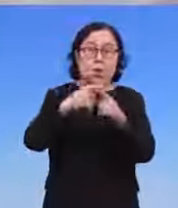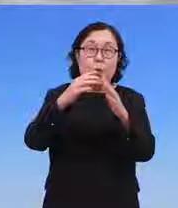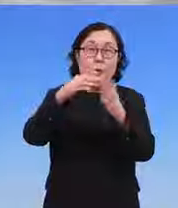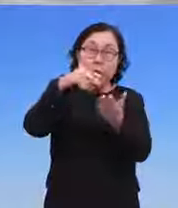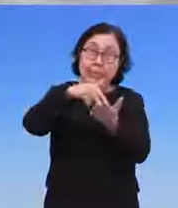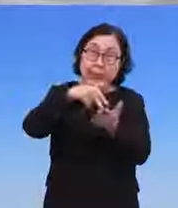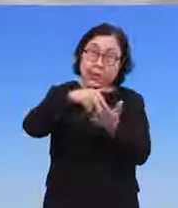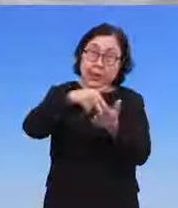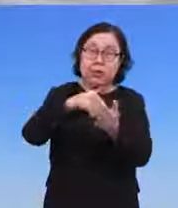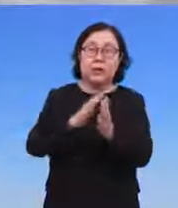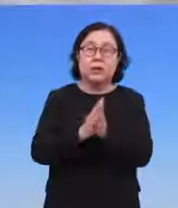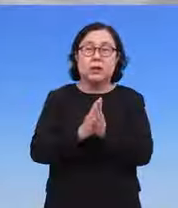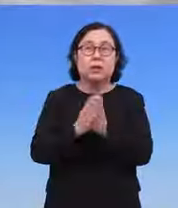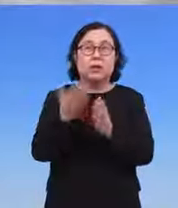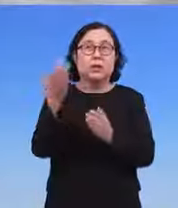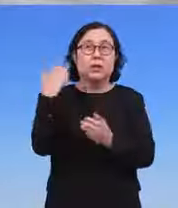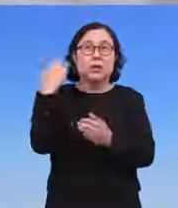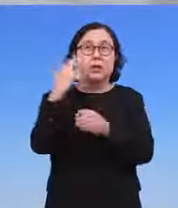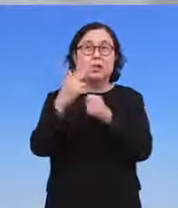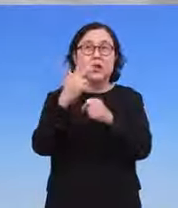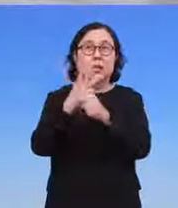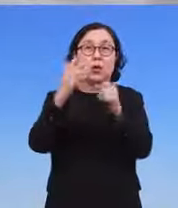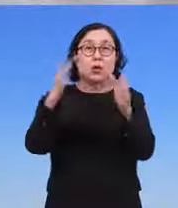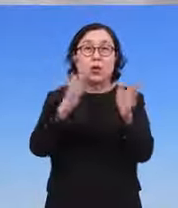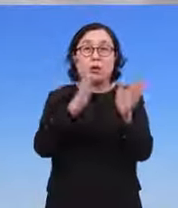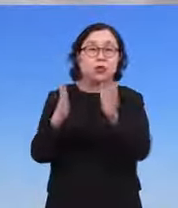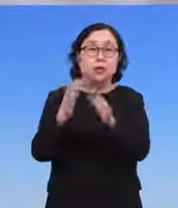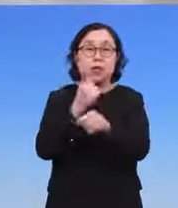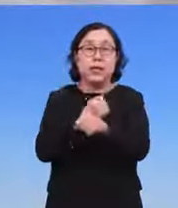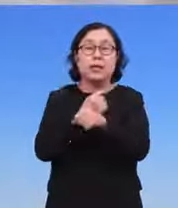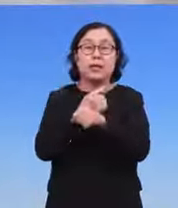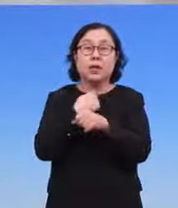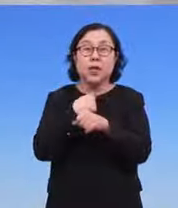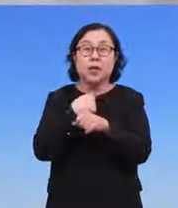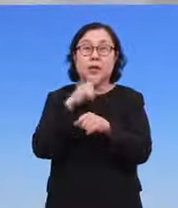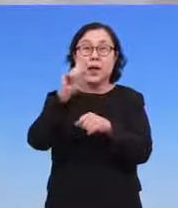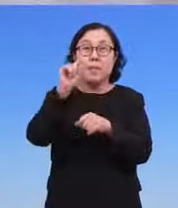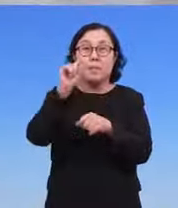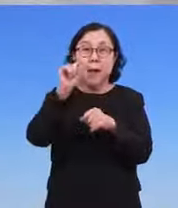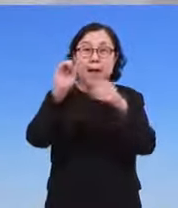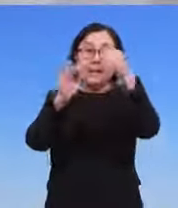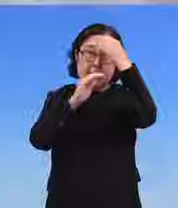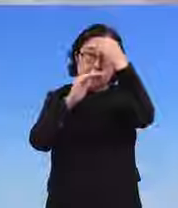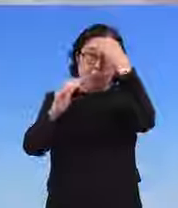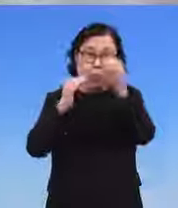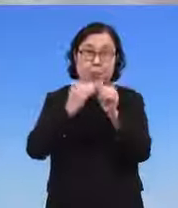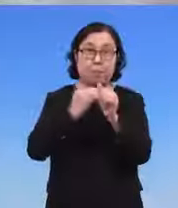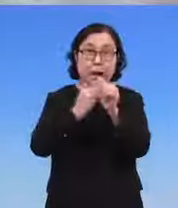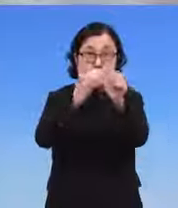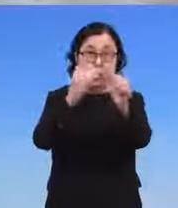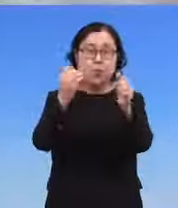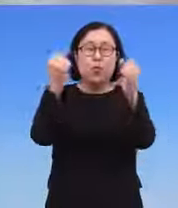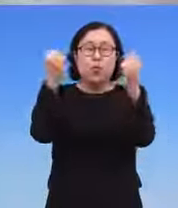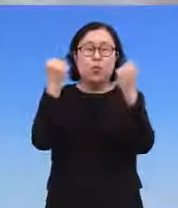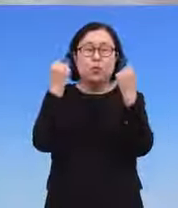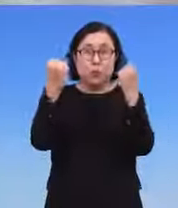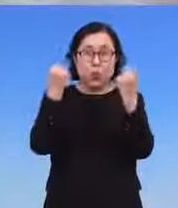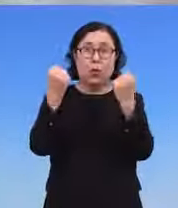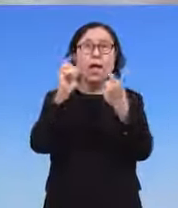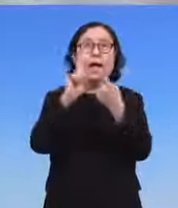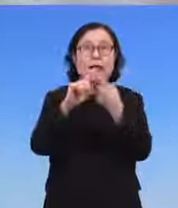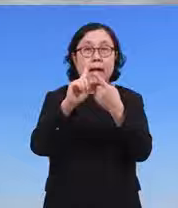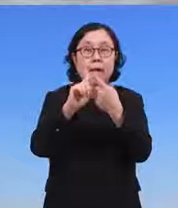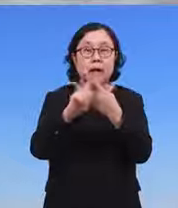보면 오늘은 이제 그 지난 7년을 준비해 왔던 1만 성도 파송 운동 관련해서 이제 앞으로의 그 방향을